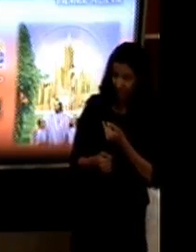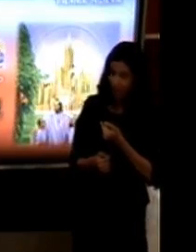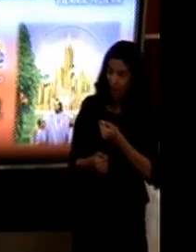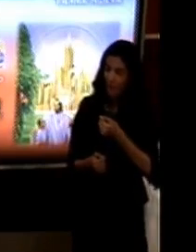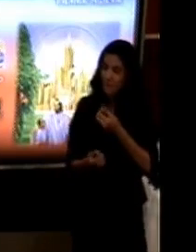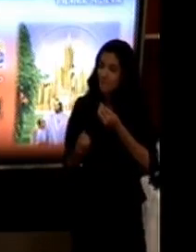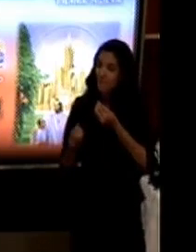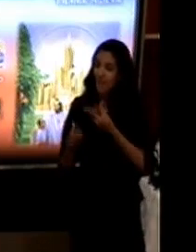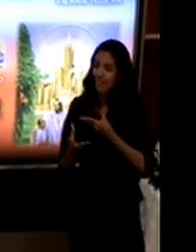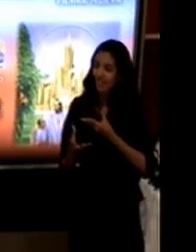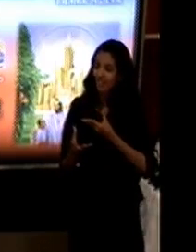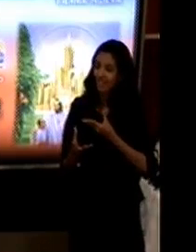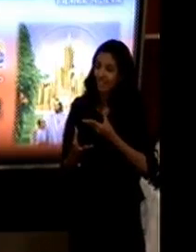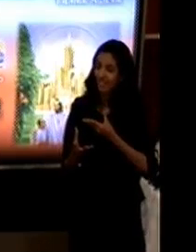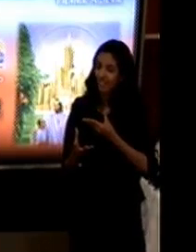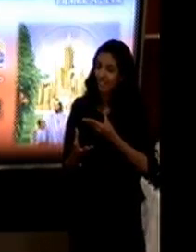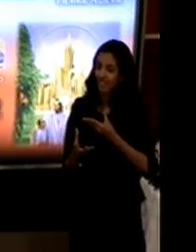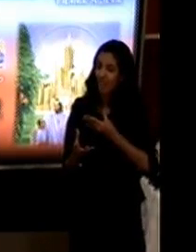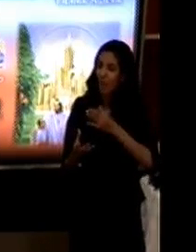del sábado.